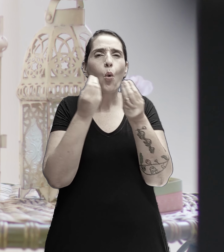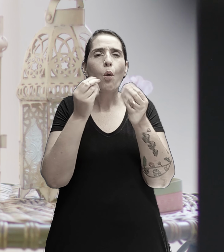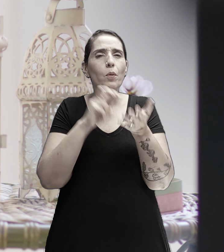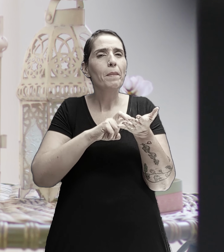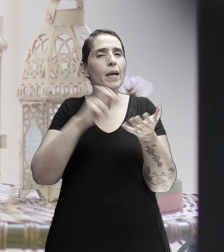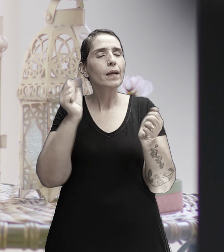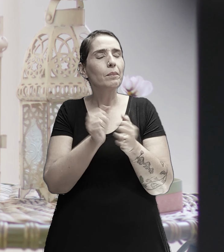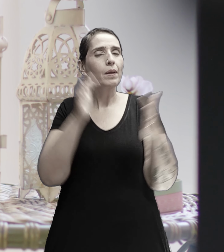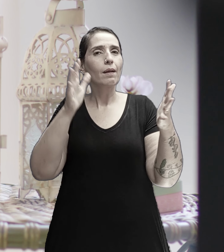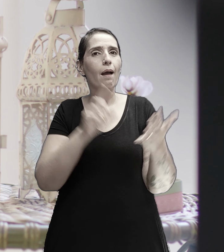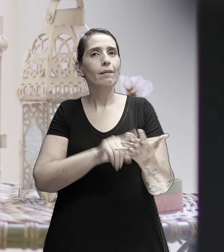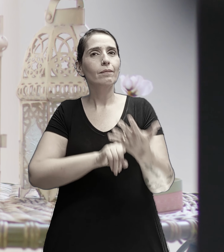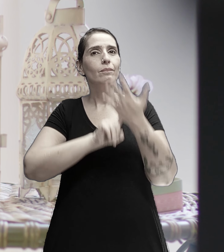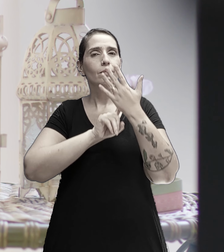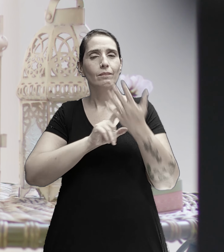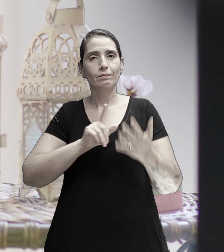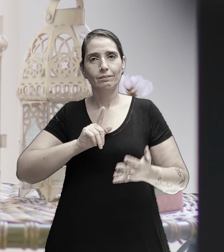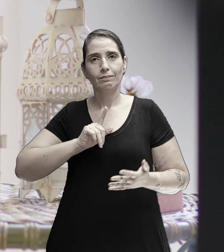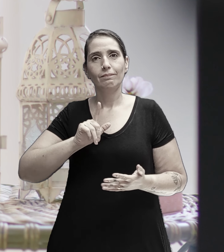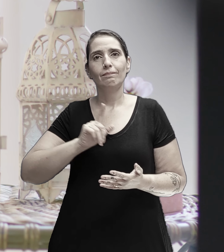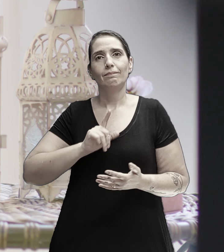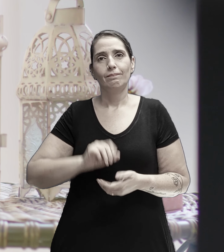da manhã.